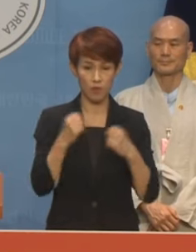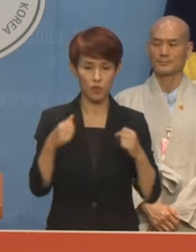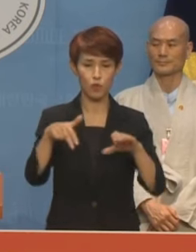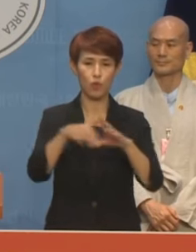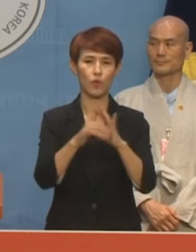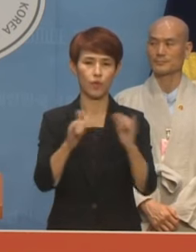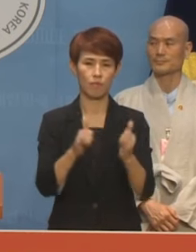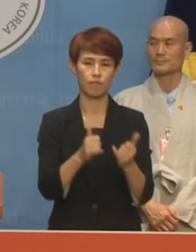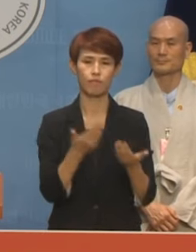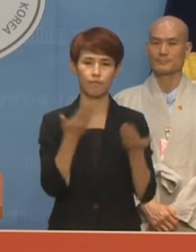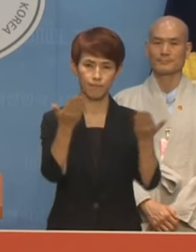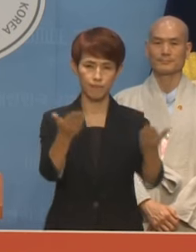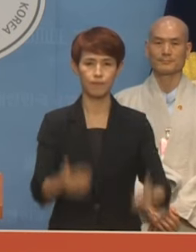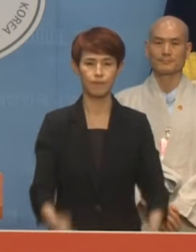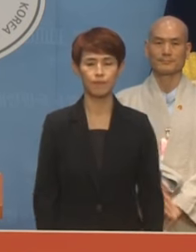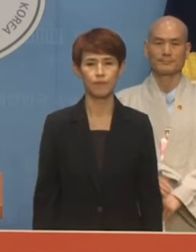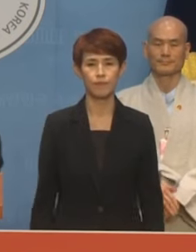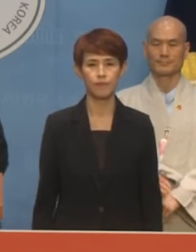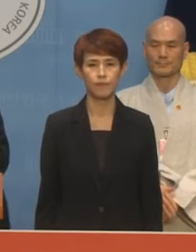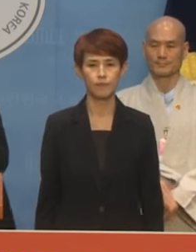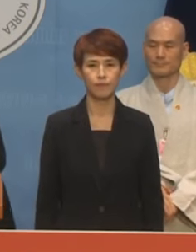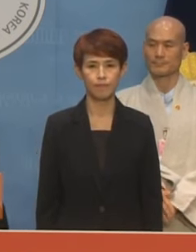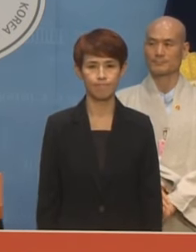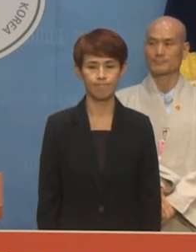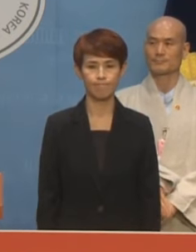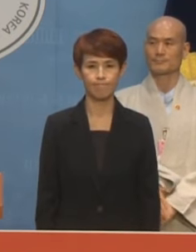종교인 일동. 감사합니다.